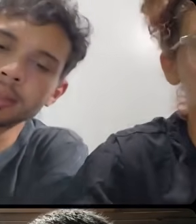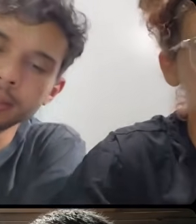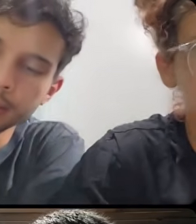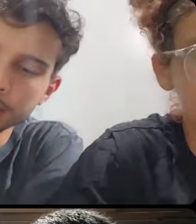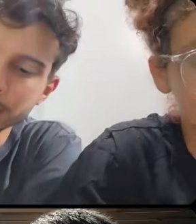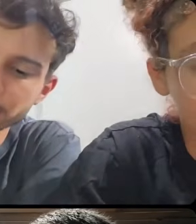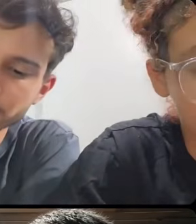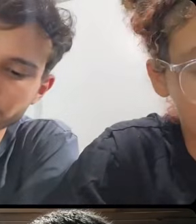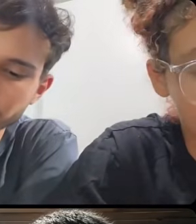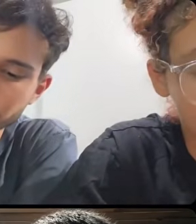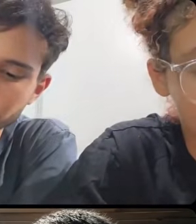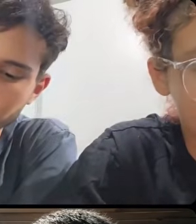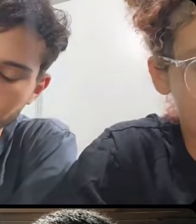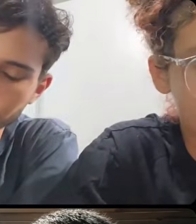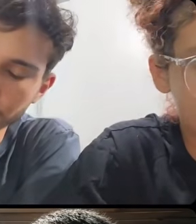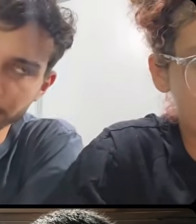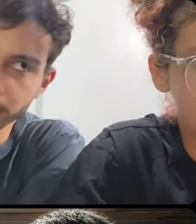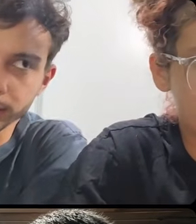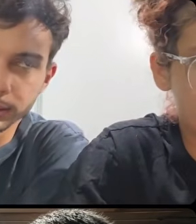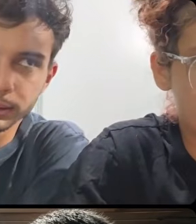Então,